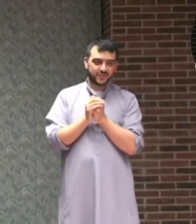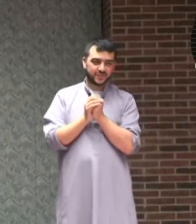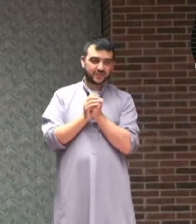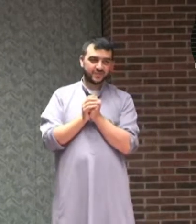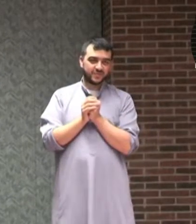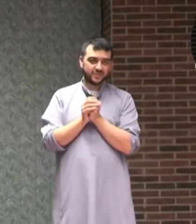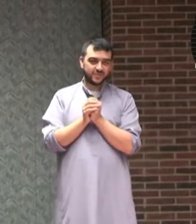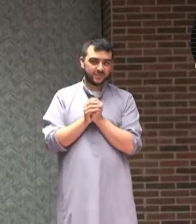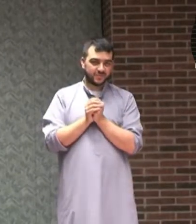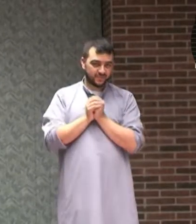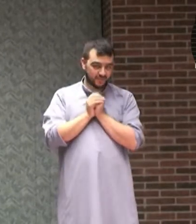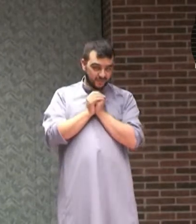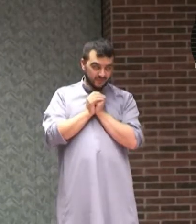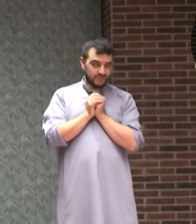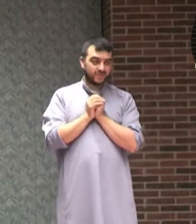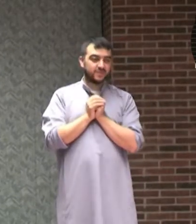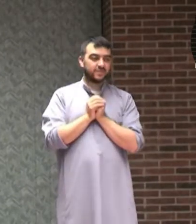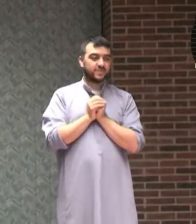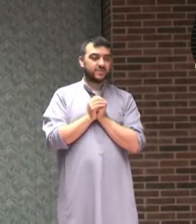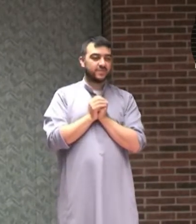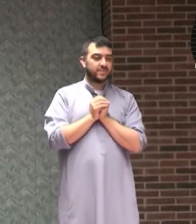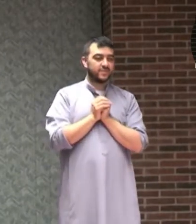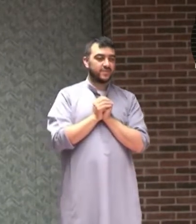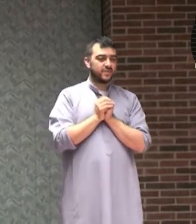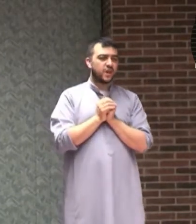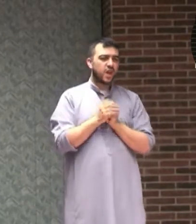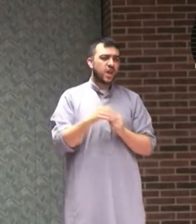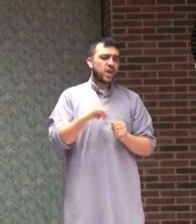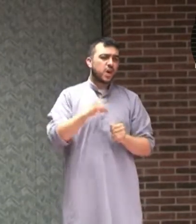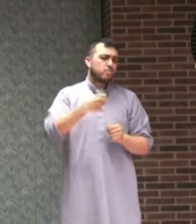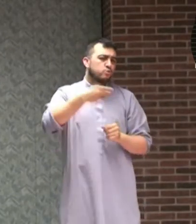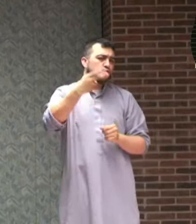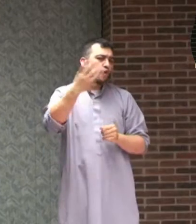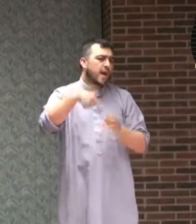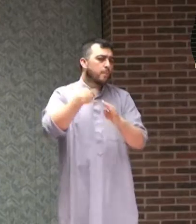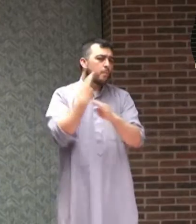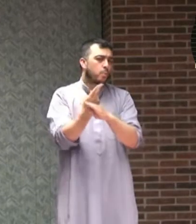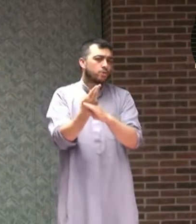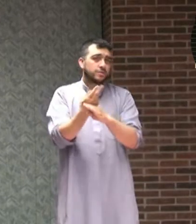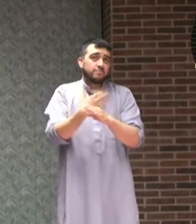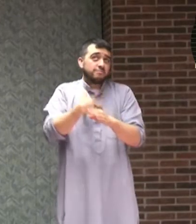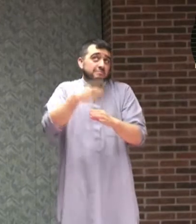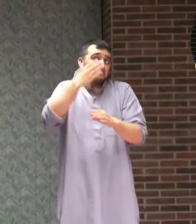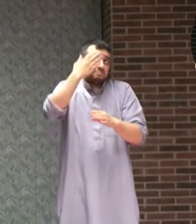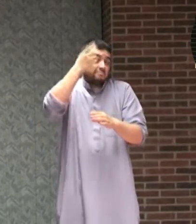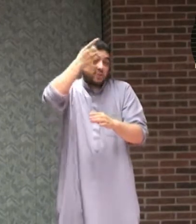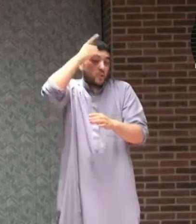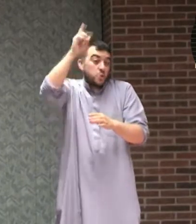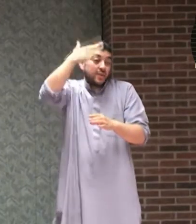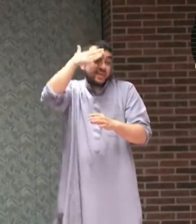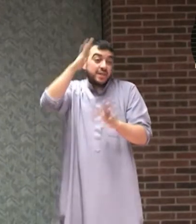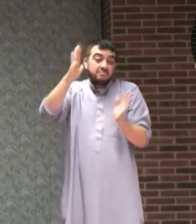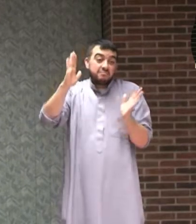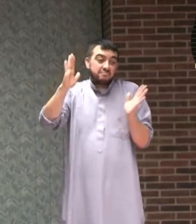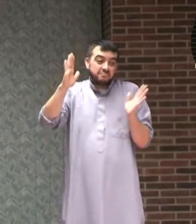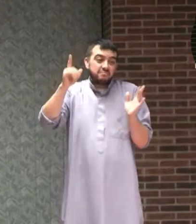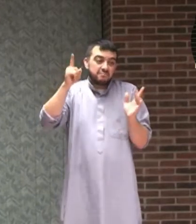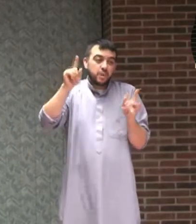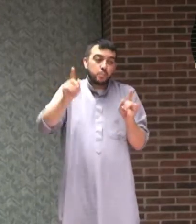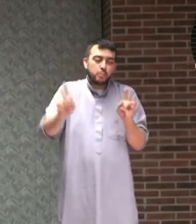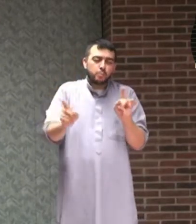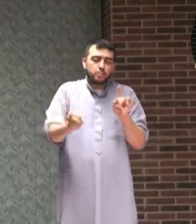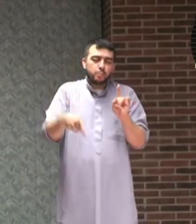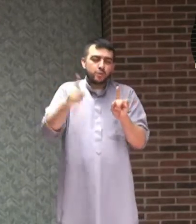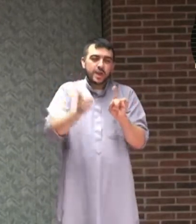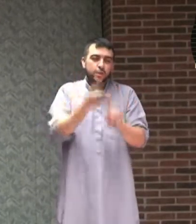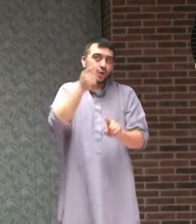Très bonne question. Alors, à cette question-là, il peut y avoir plusieurs réponses. Wallahu a'lam. Yani,